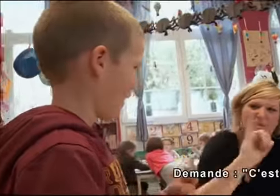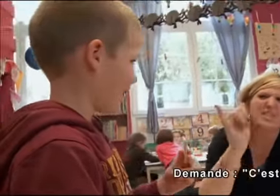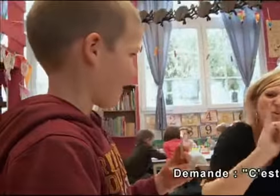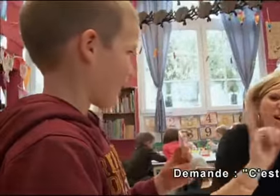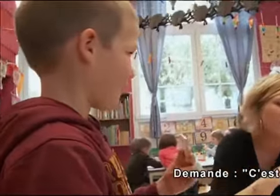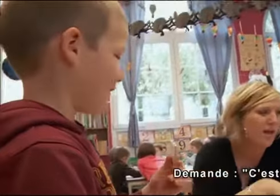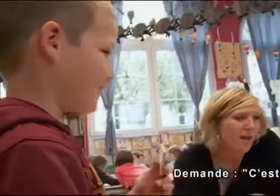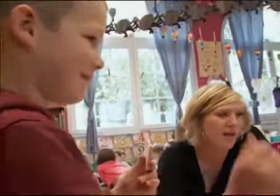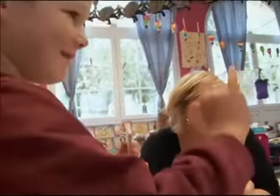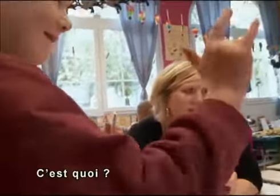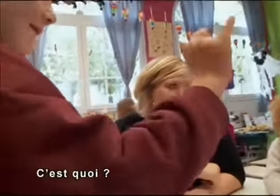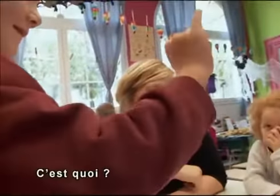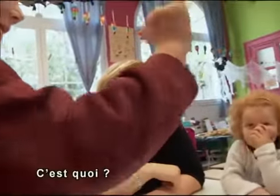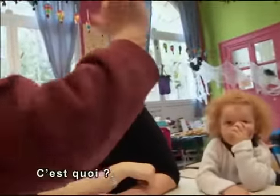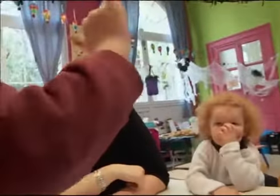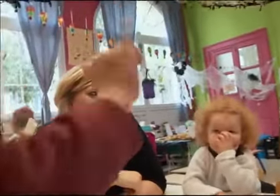Et demande c'est quoi?